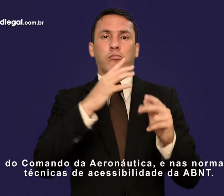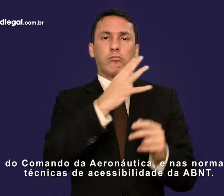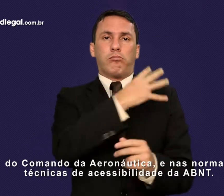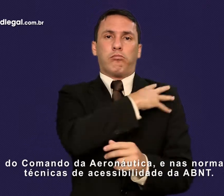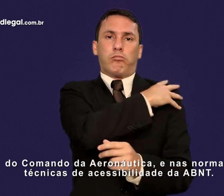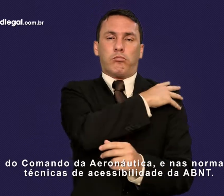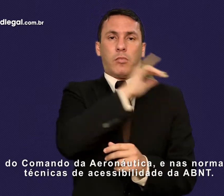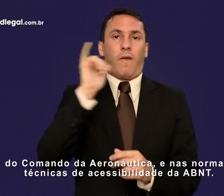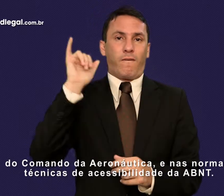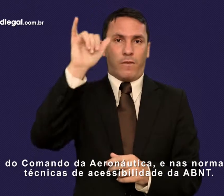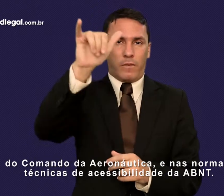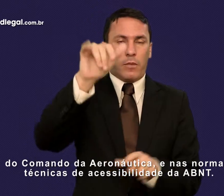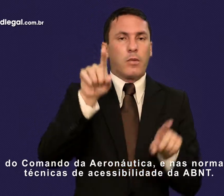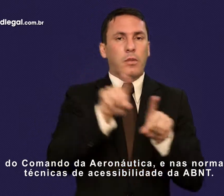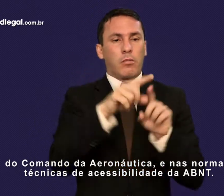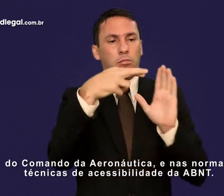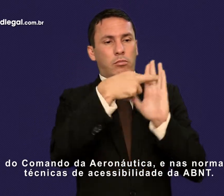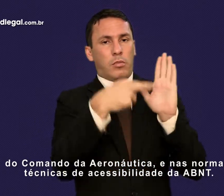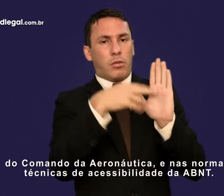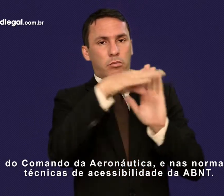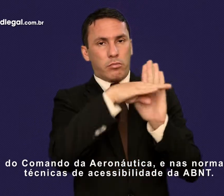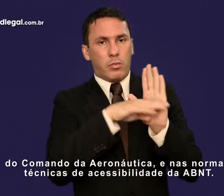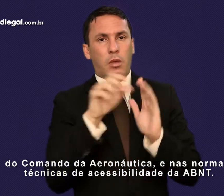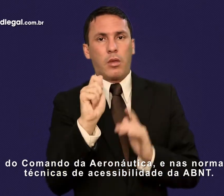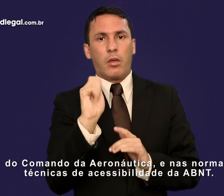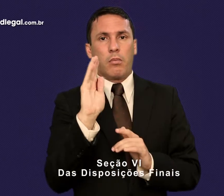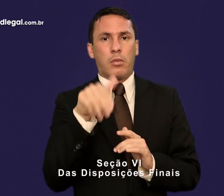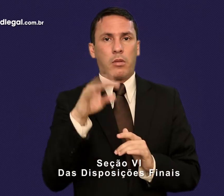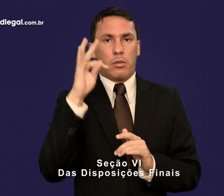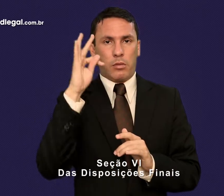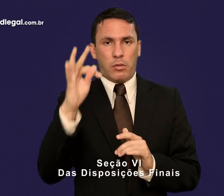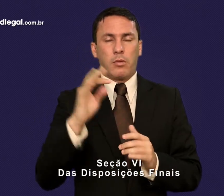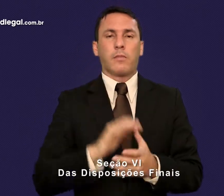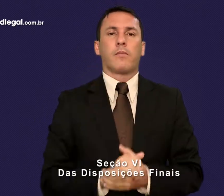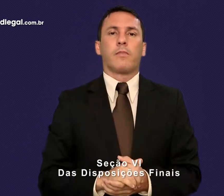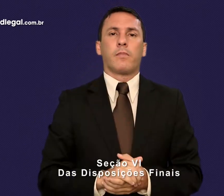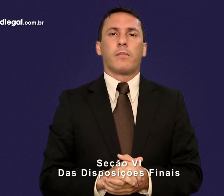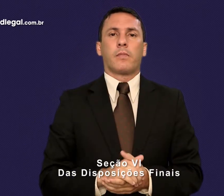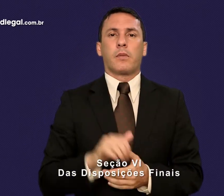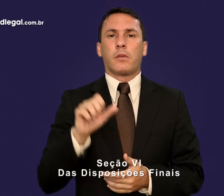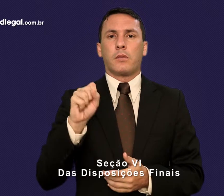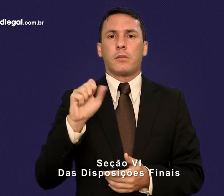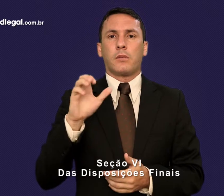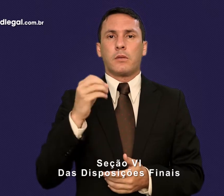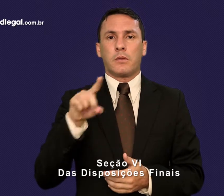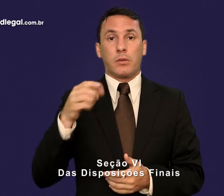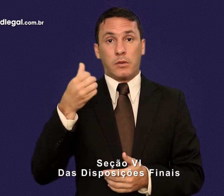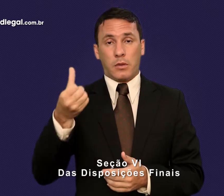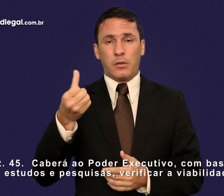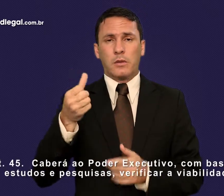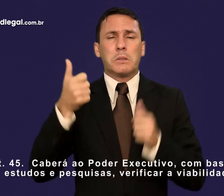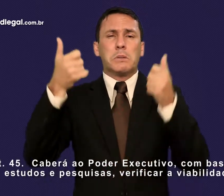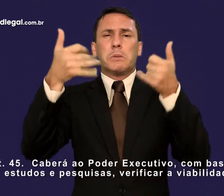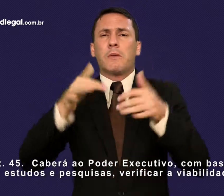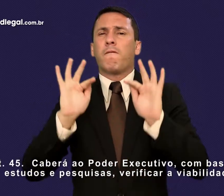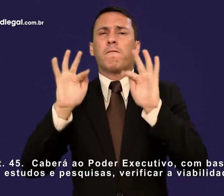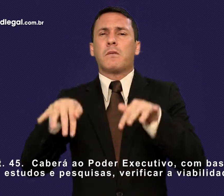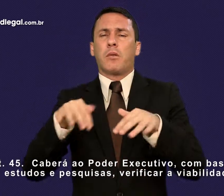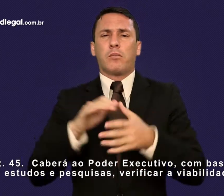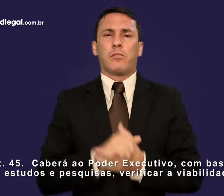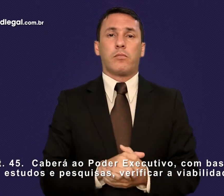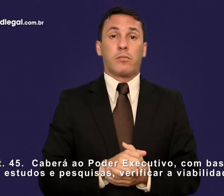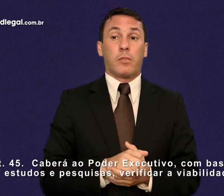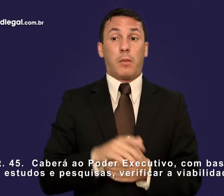e nas normas técnicas de acessibilidade da ABNT. Seção 6. Das disposições finais, caberá ao